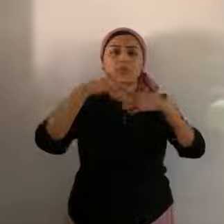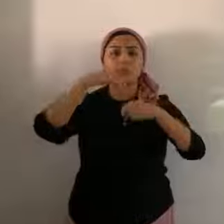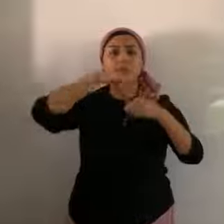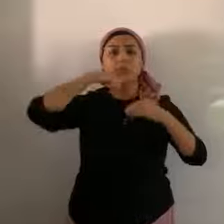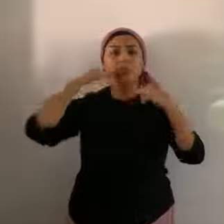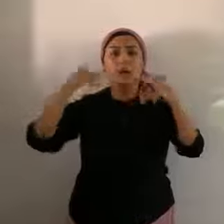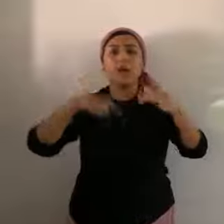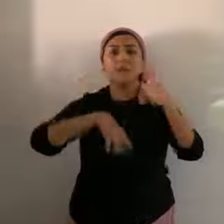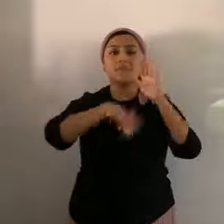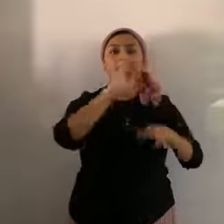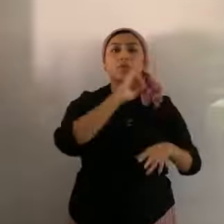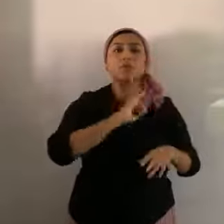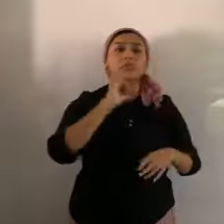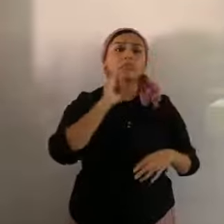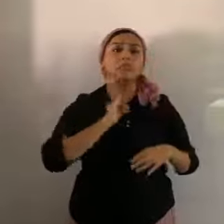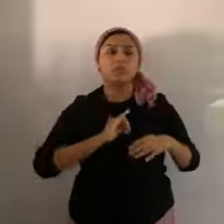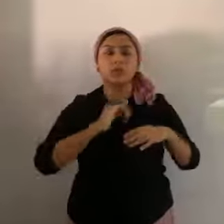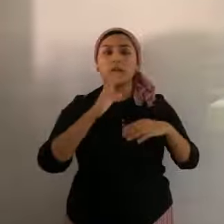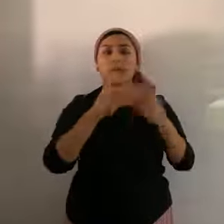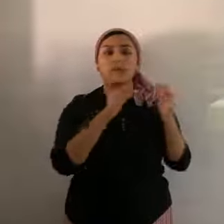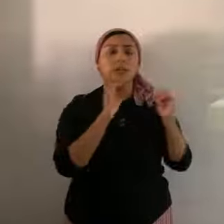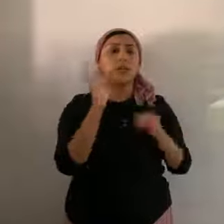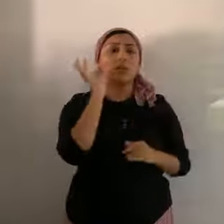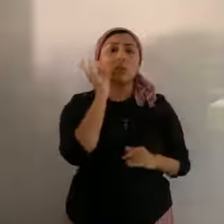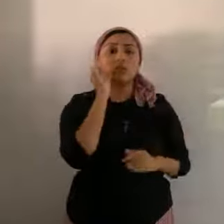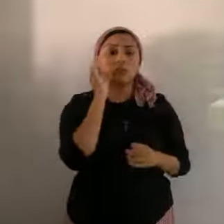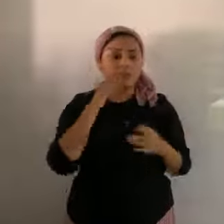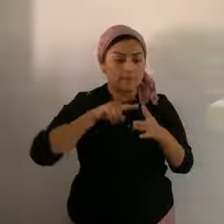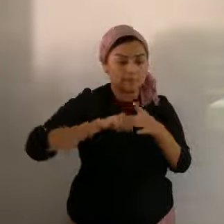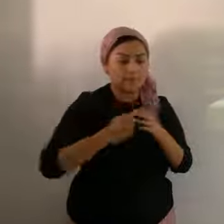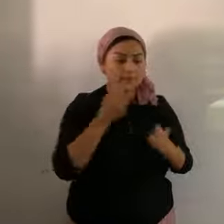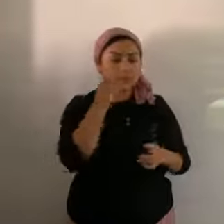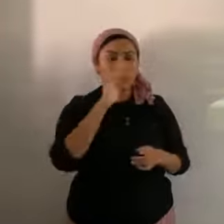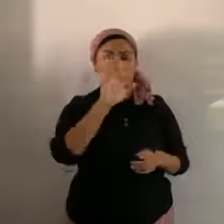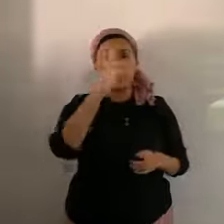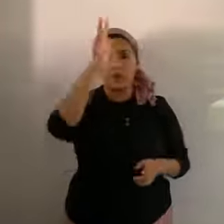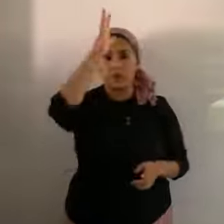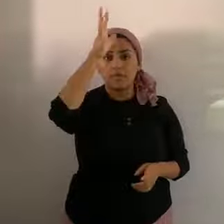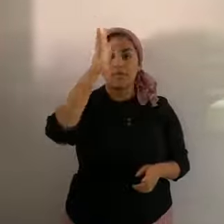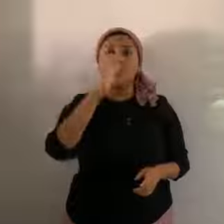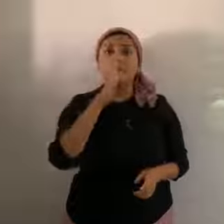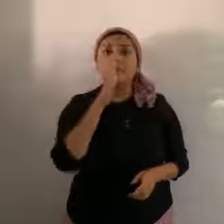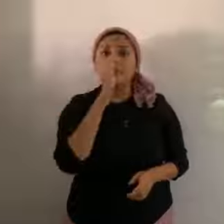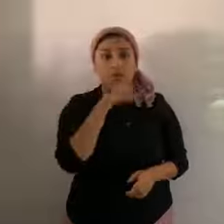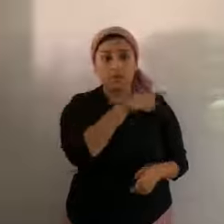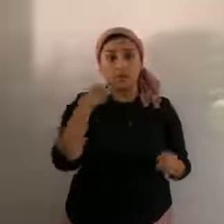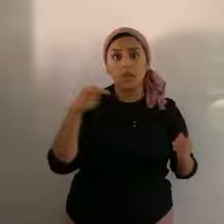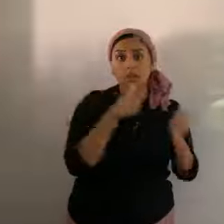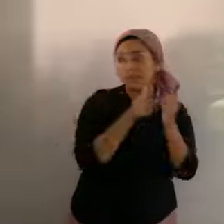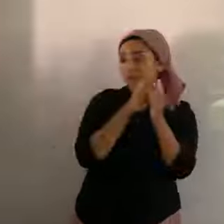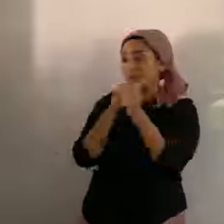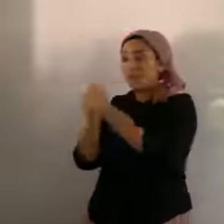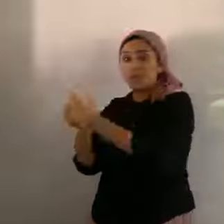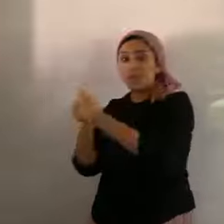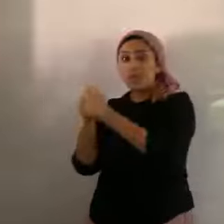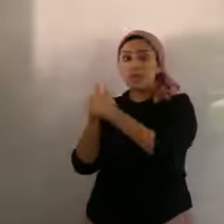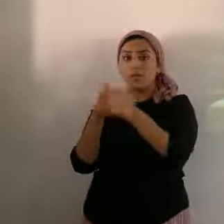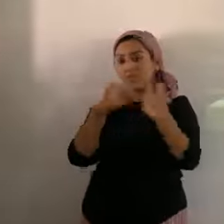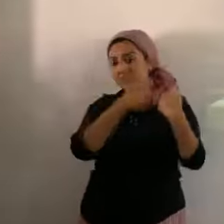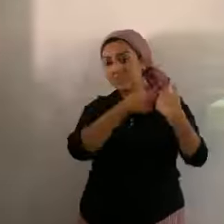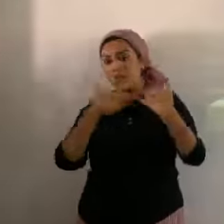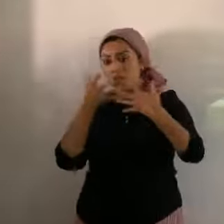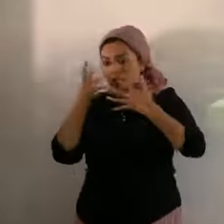a Israel, como la fruta temprana de la higuera, en su principio vi a vuestros padres. Ellos acudieron a Baal Peor, se apartaron para